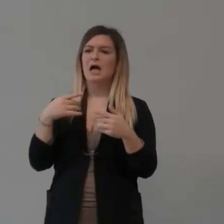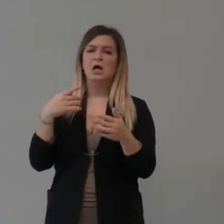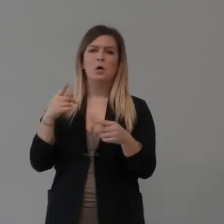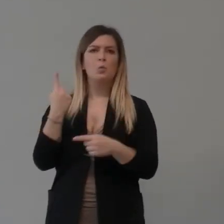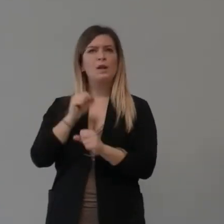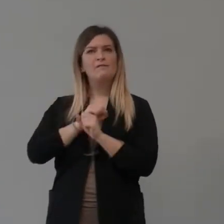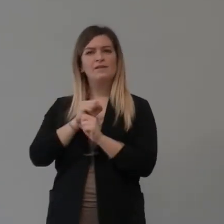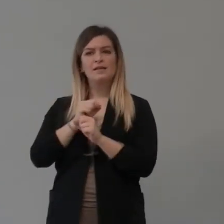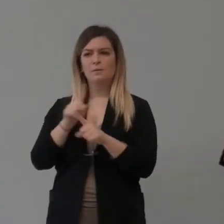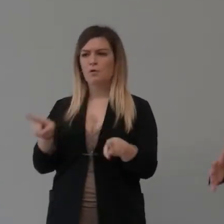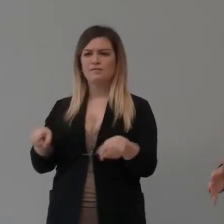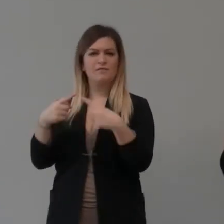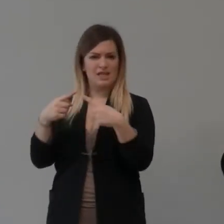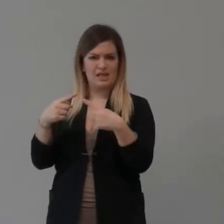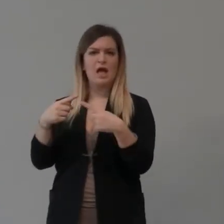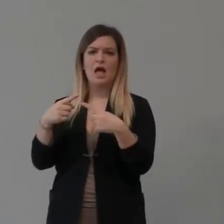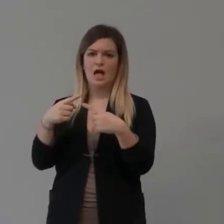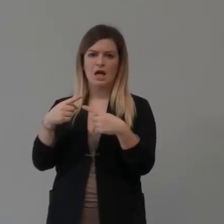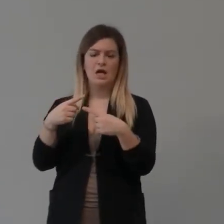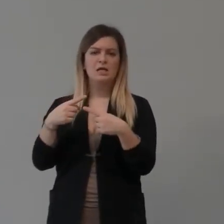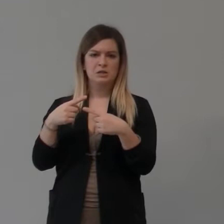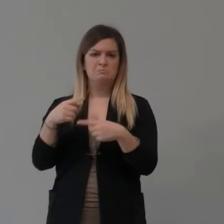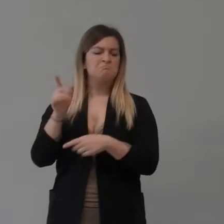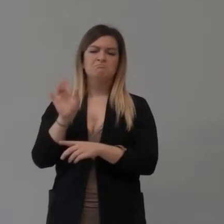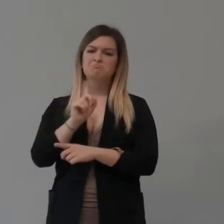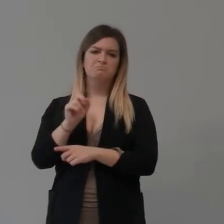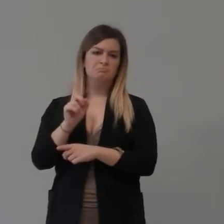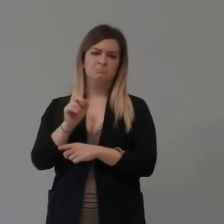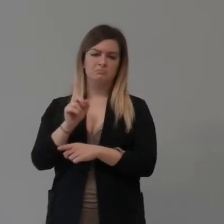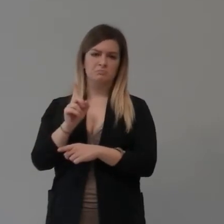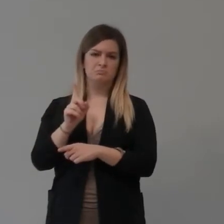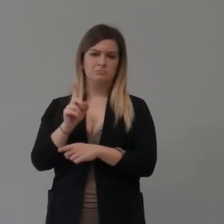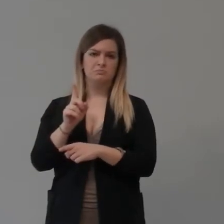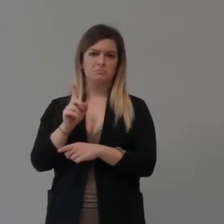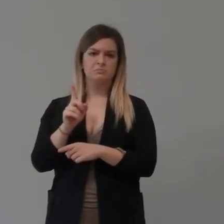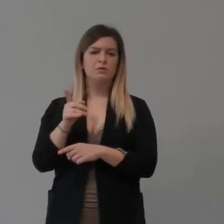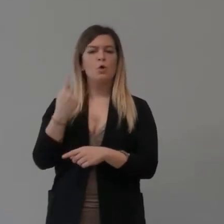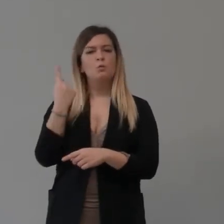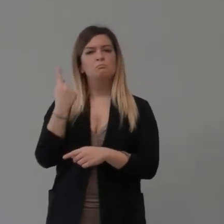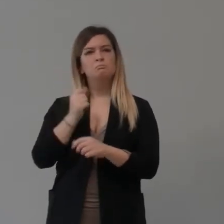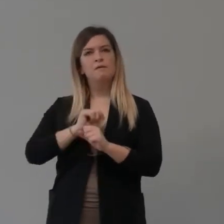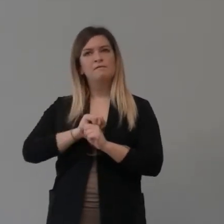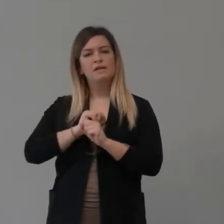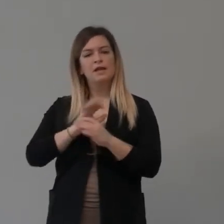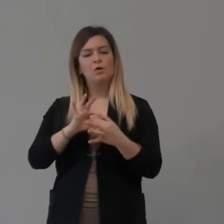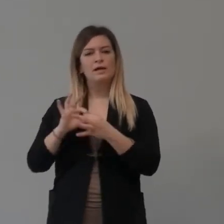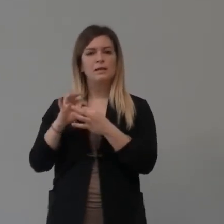sfida l'illogicità di non trovare più il corpo di una persona morta all'interno della